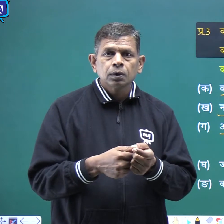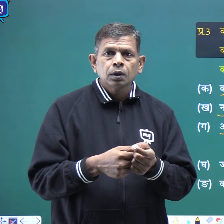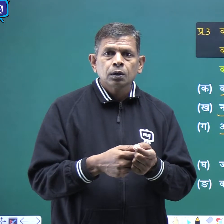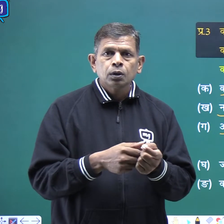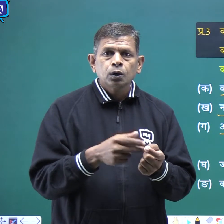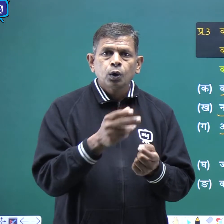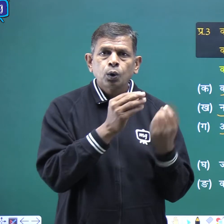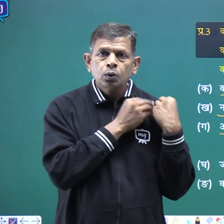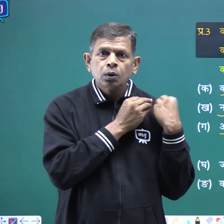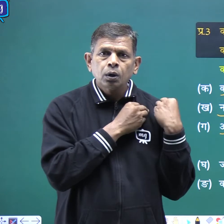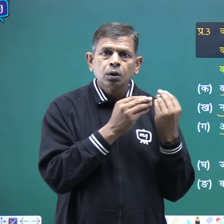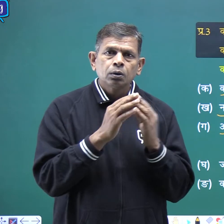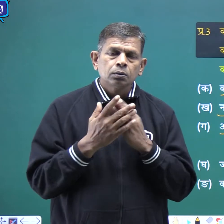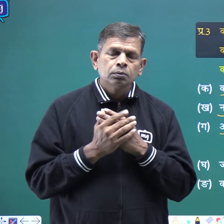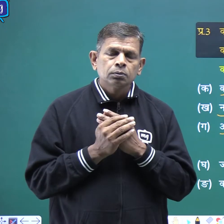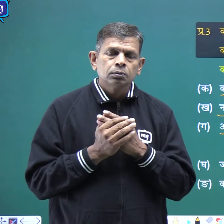परजीवी।